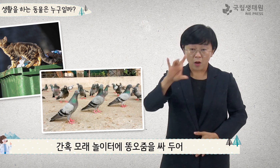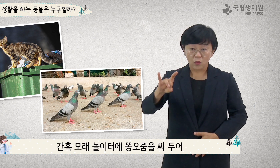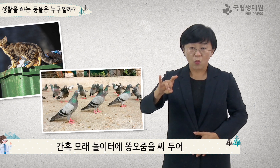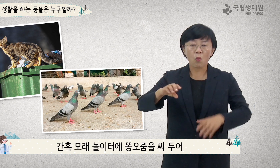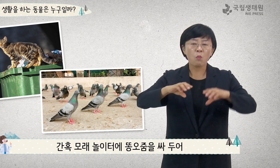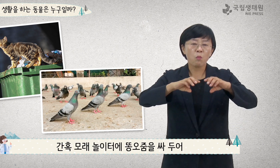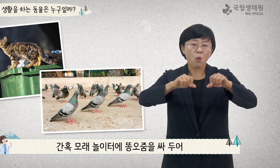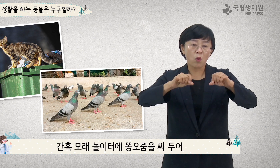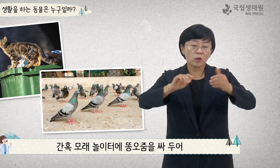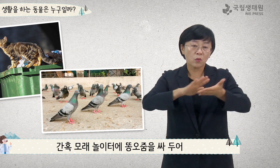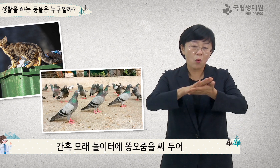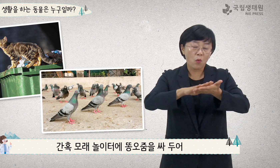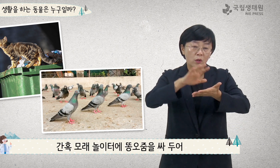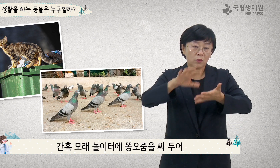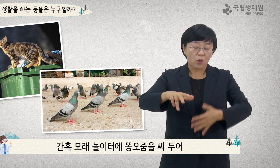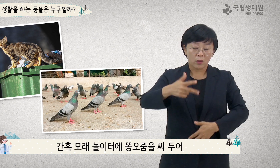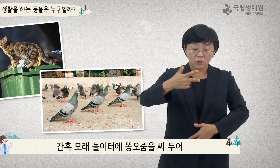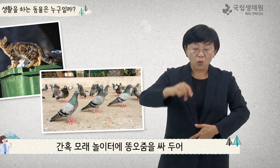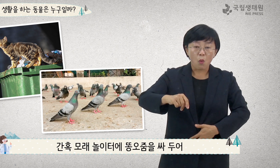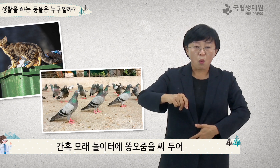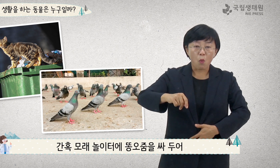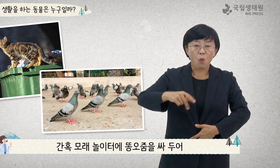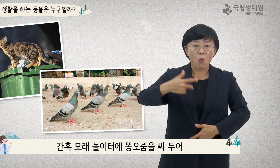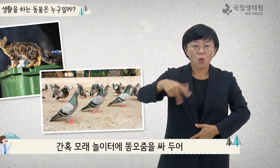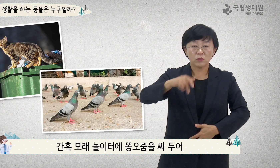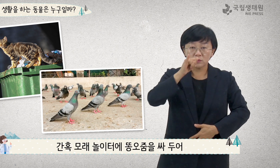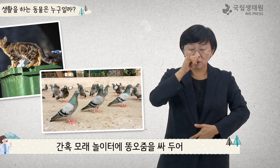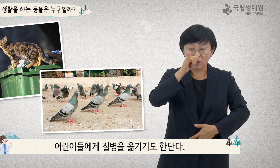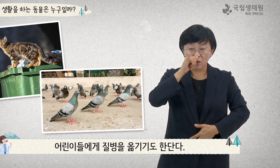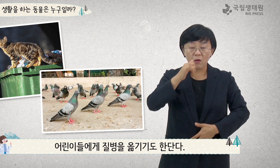간혹 모래놀이터에 똥오줌을 싸두어